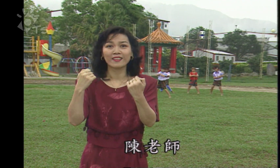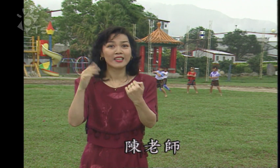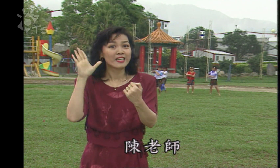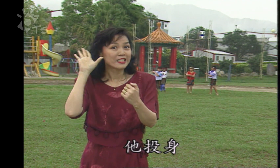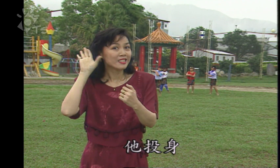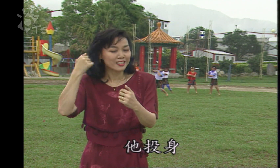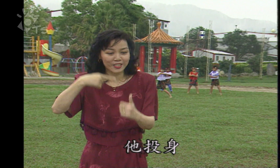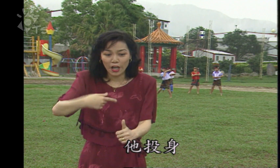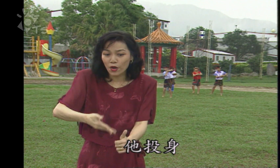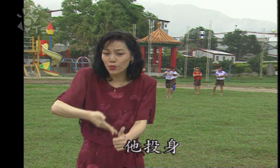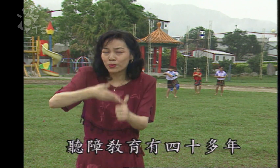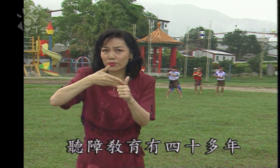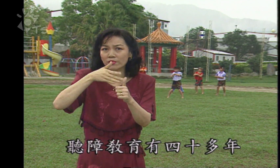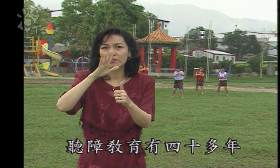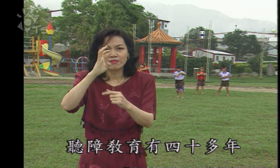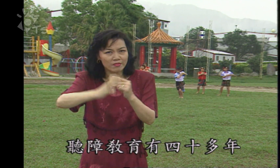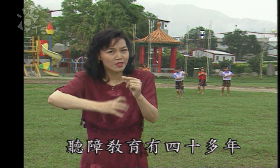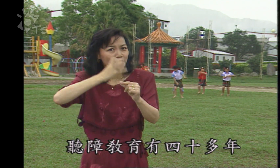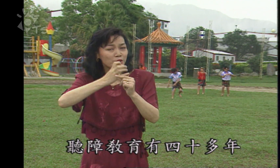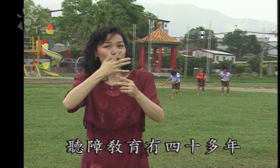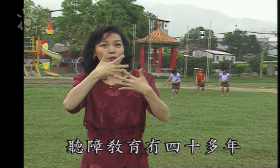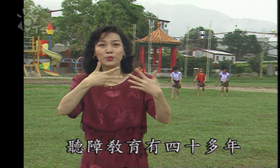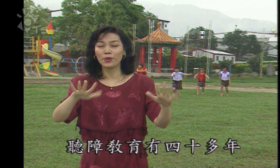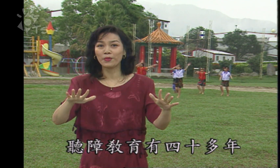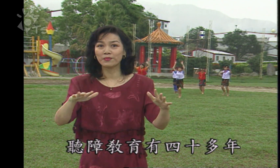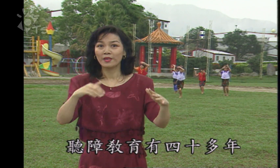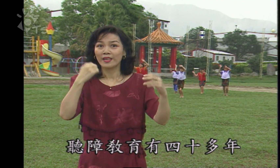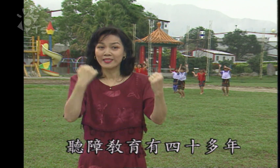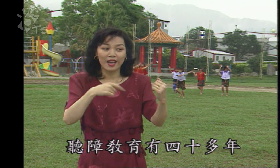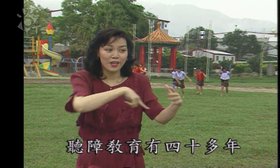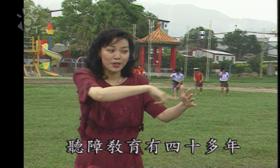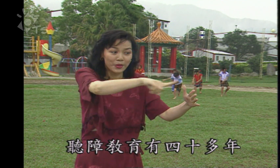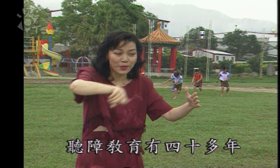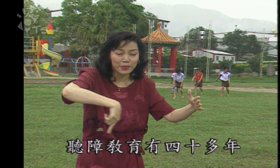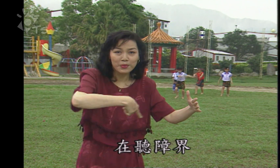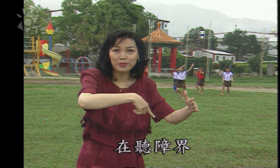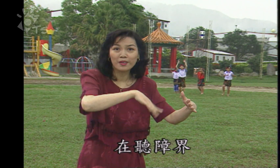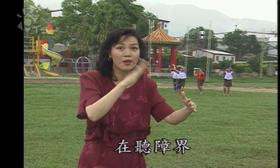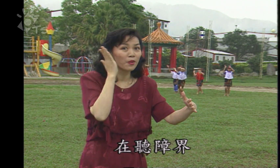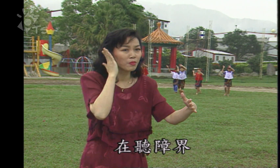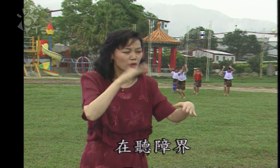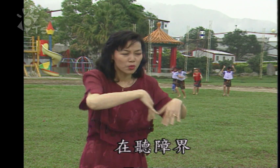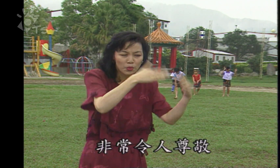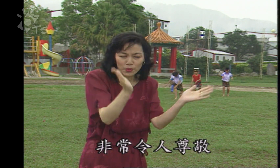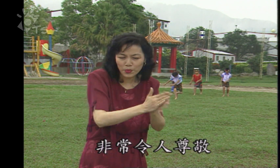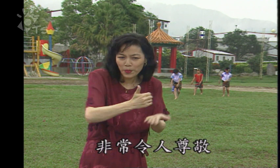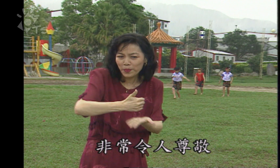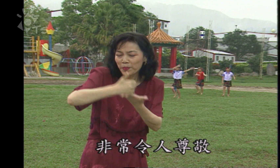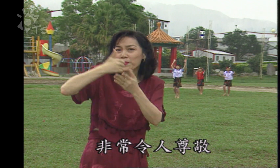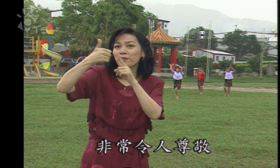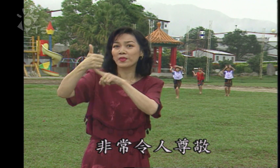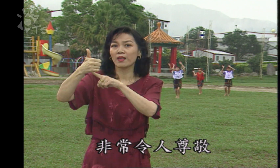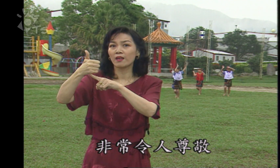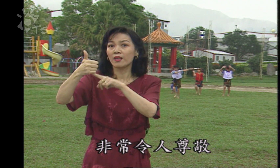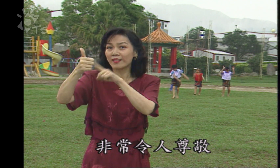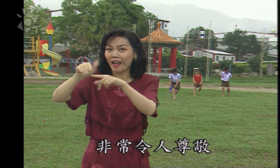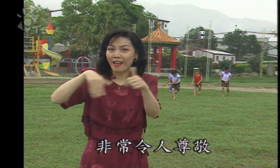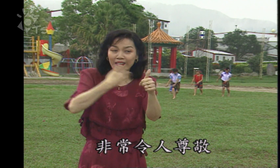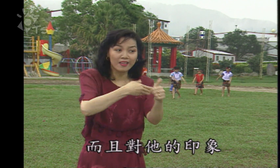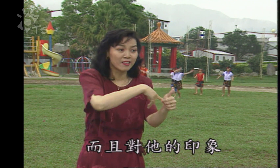他投身听障教育有40多年，在听障界非常令人尊敬，而且对